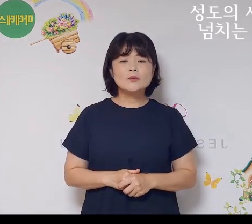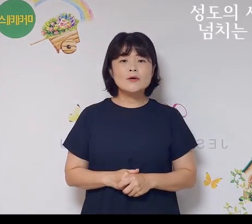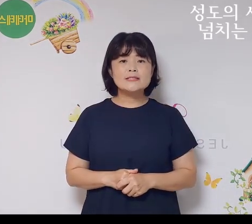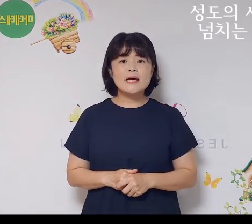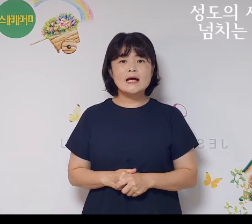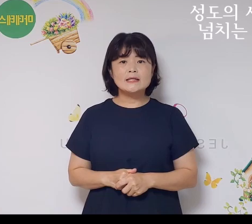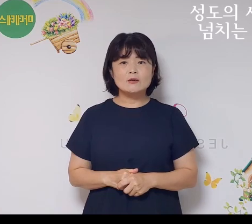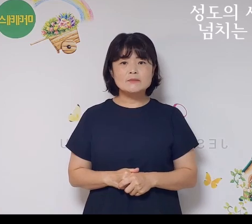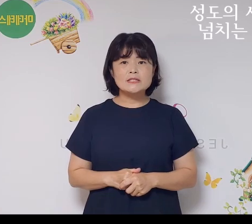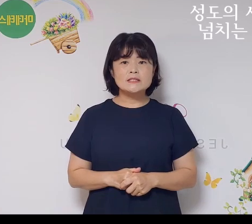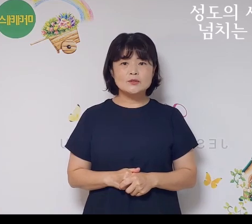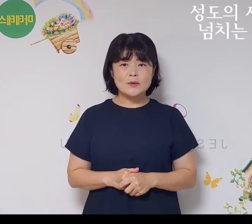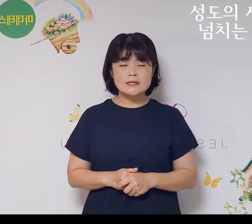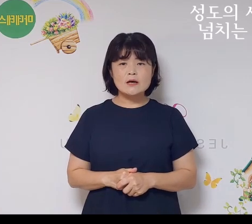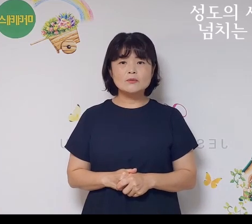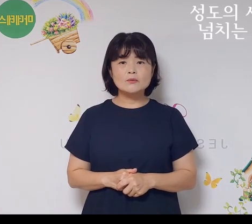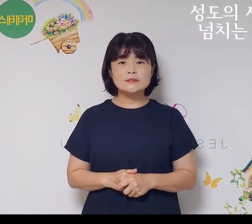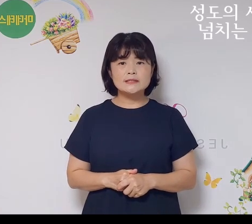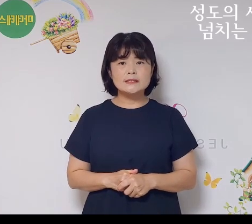성도의 사랑이 넘치는 교회. 성도는